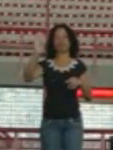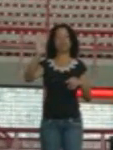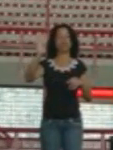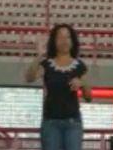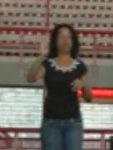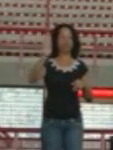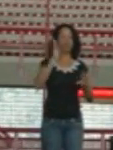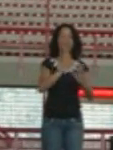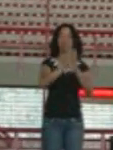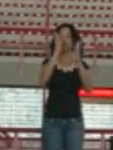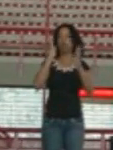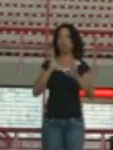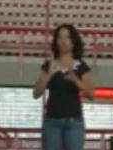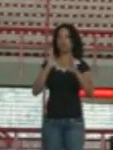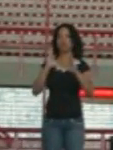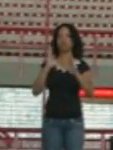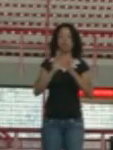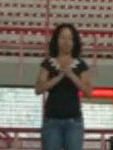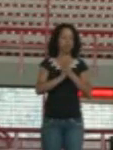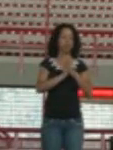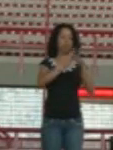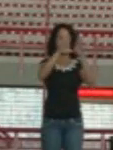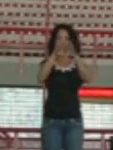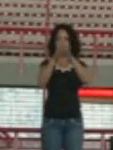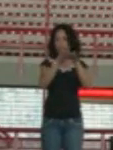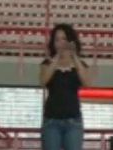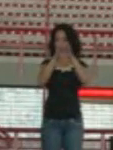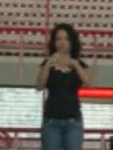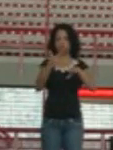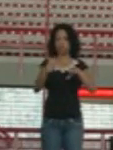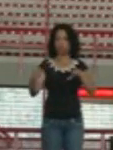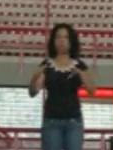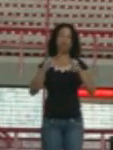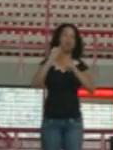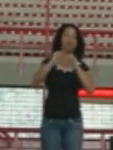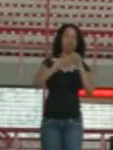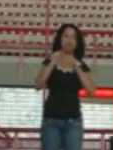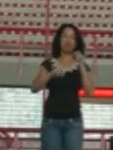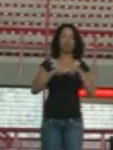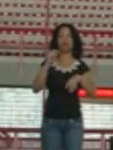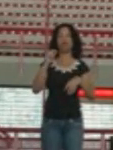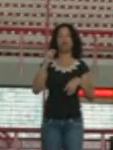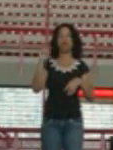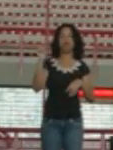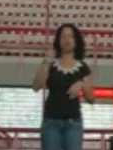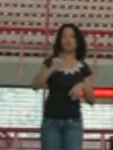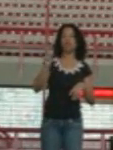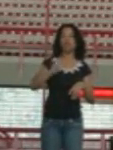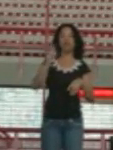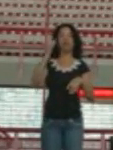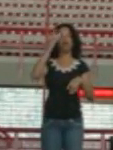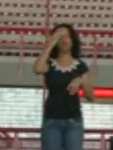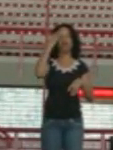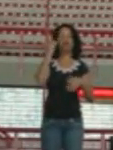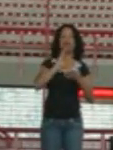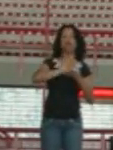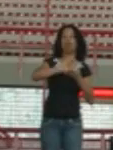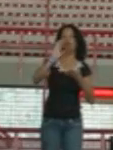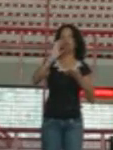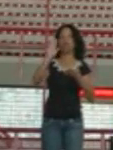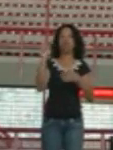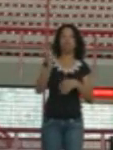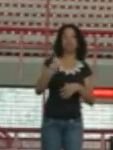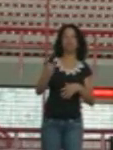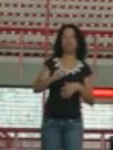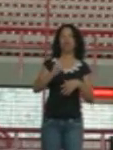das desigualdades não é a questão geográfica. Vocês também me disseram que a principal causa